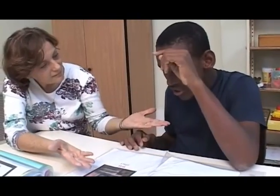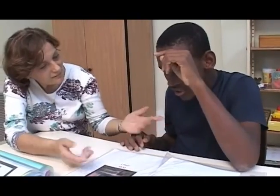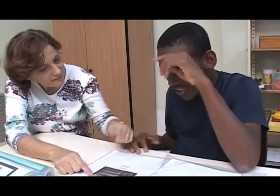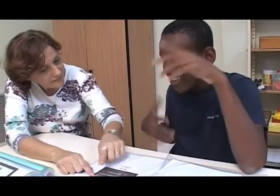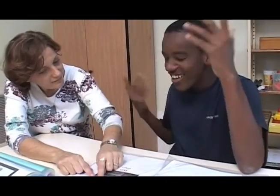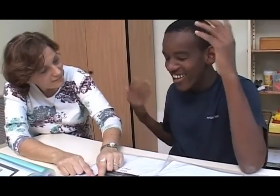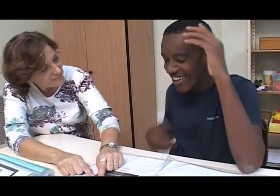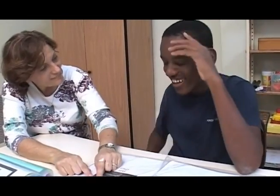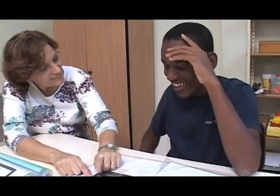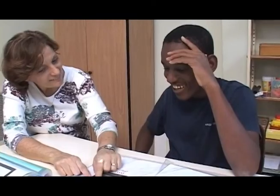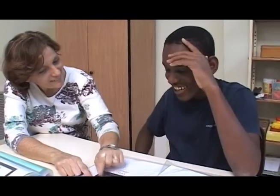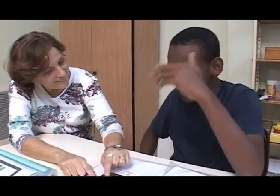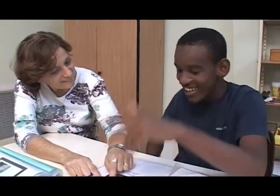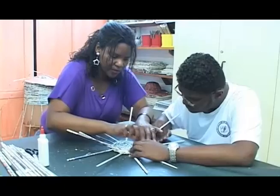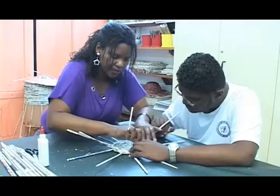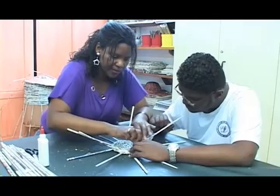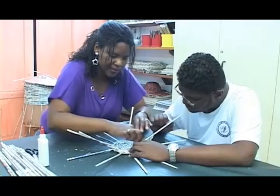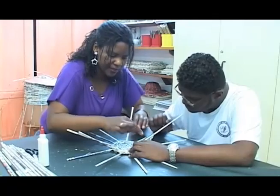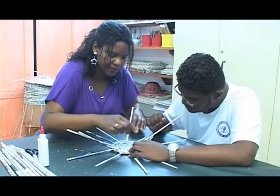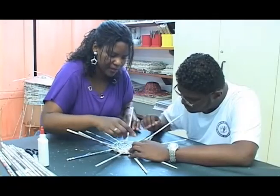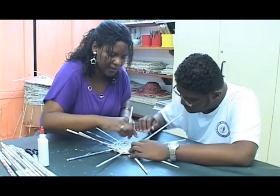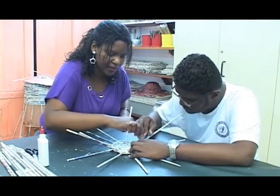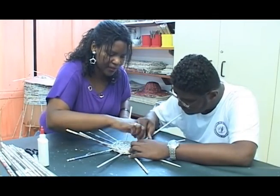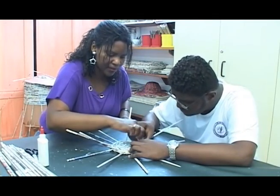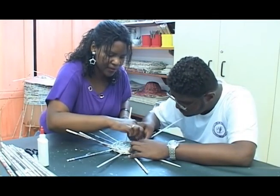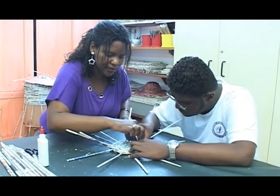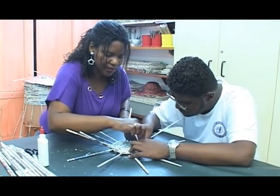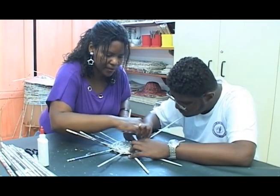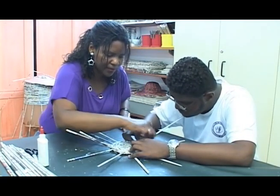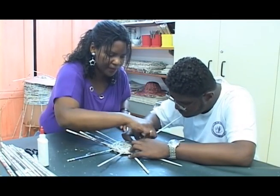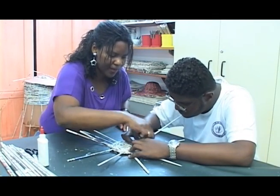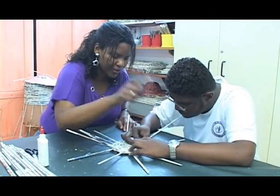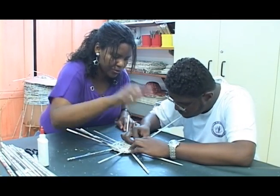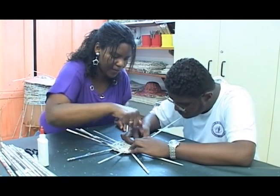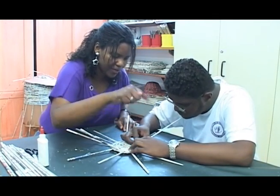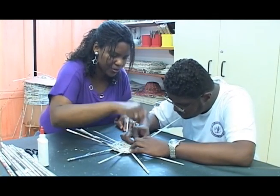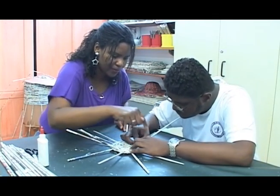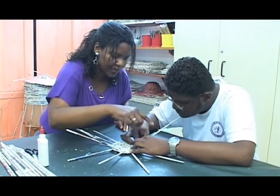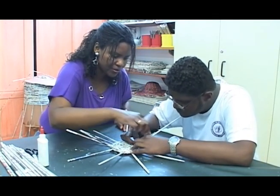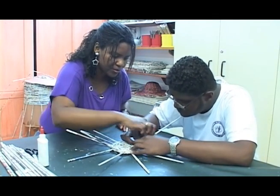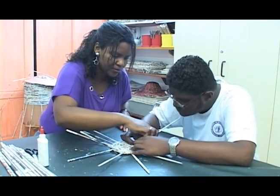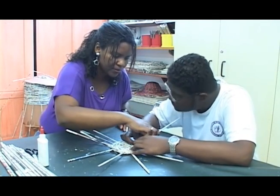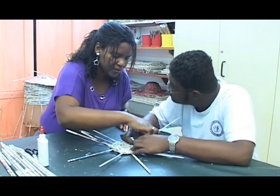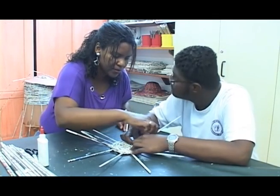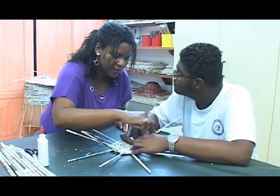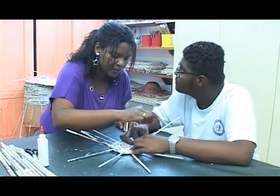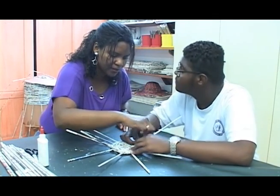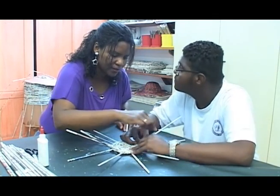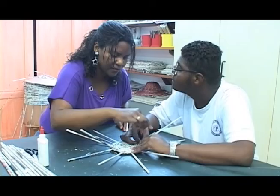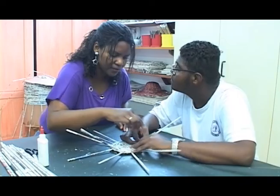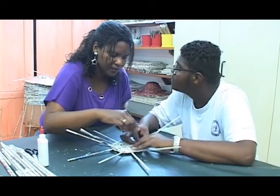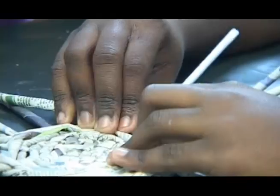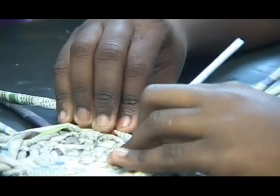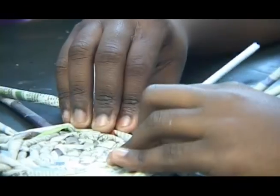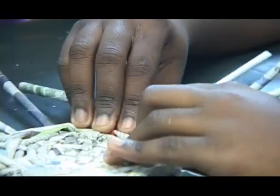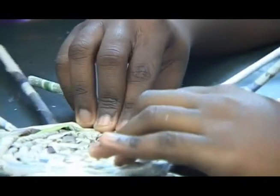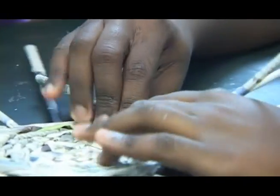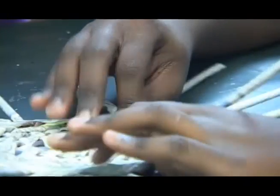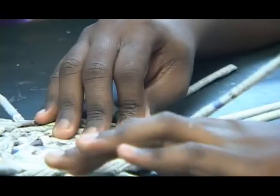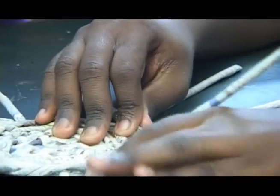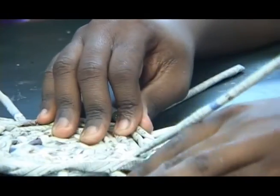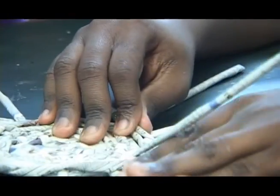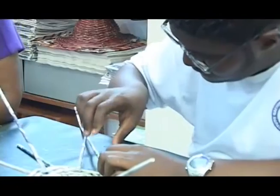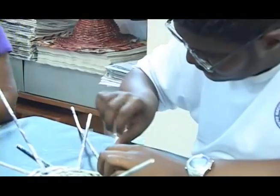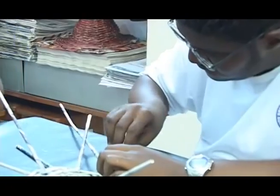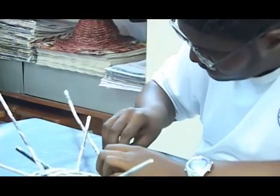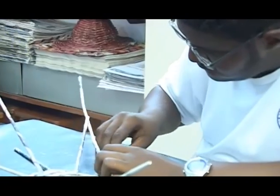realidade. É só ter a oportunidade. E essa chance também foi encontrada pela mãe de Marco Júnior no INES,